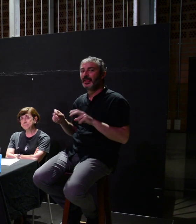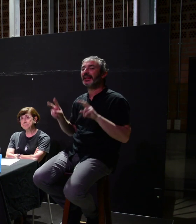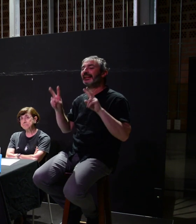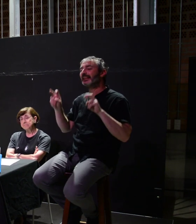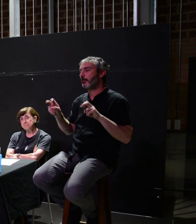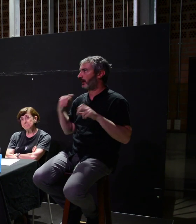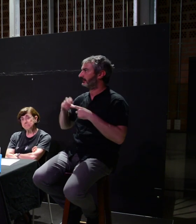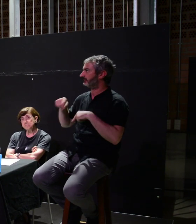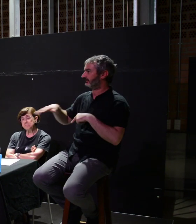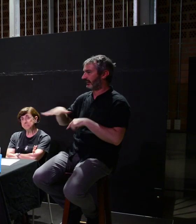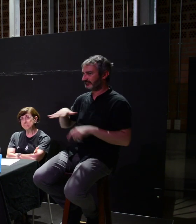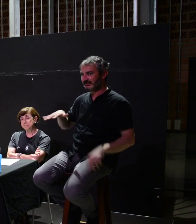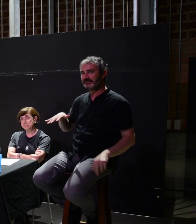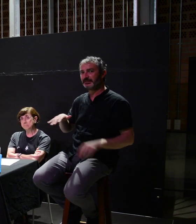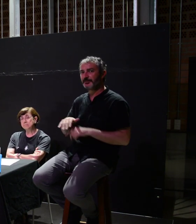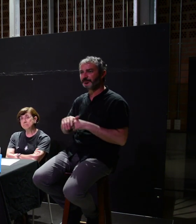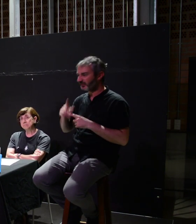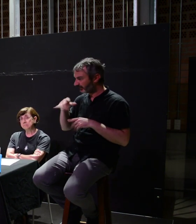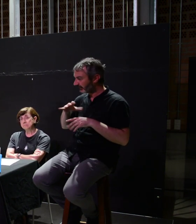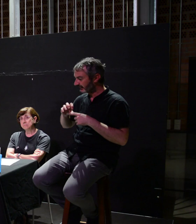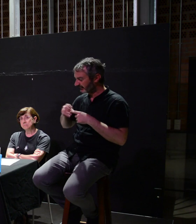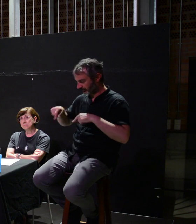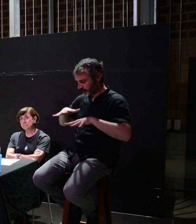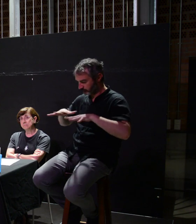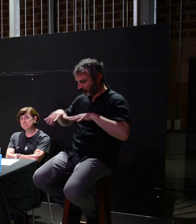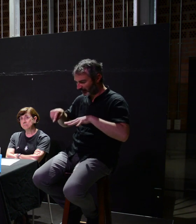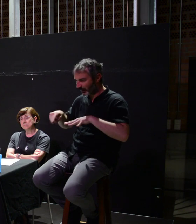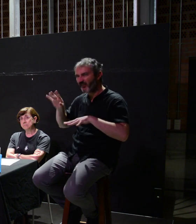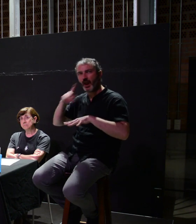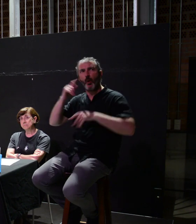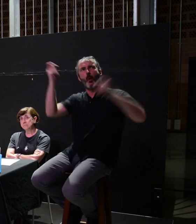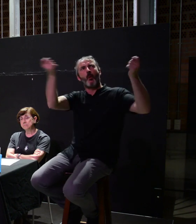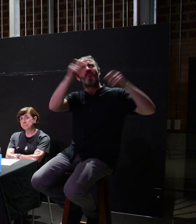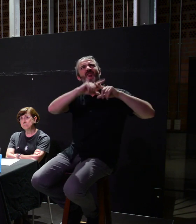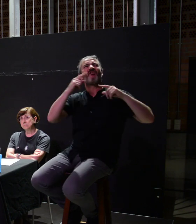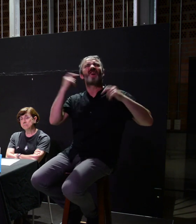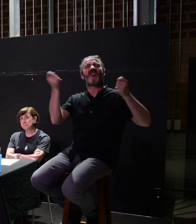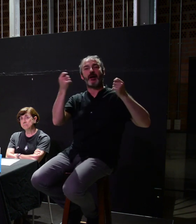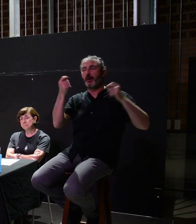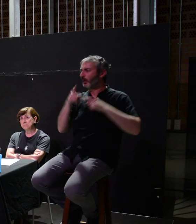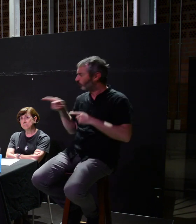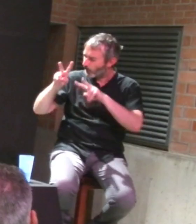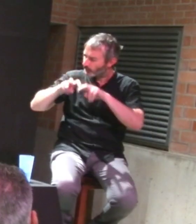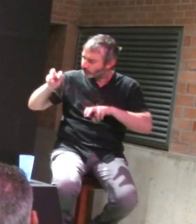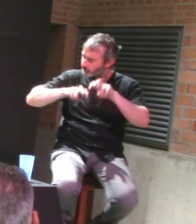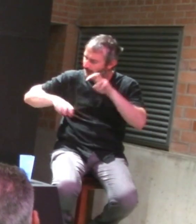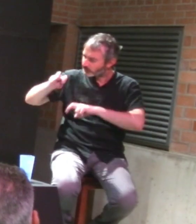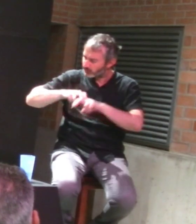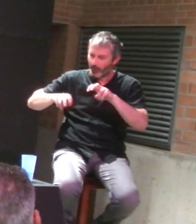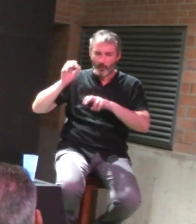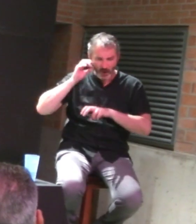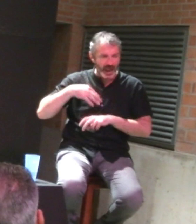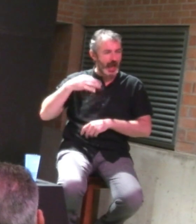Sants doncs, també té tot aquest pes, no? Perquè fins i tot quan vam començar a tratar una mica la història, no? Com les